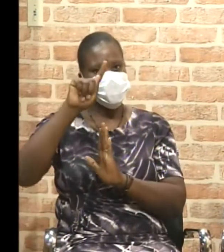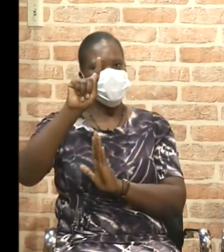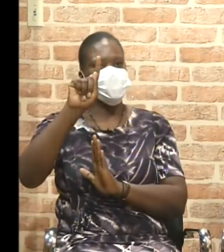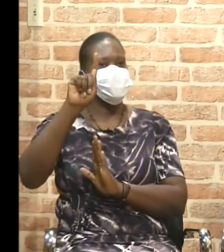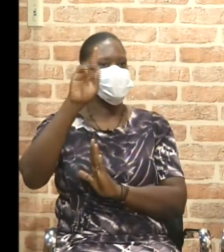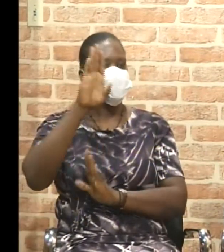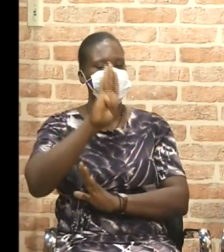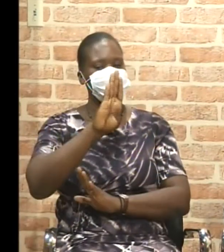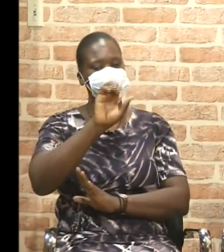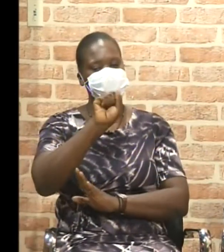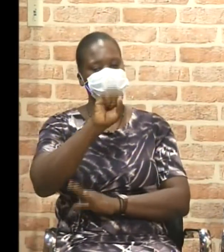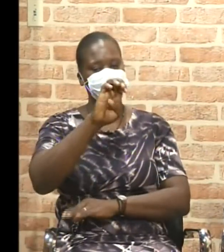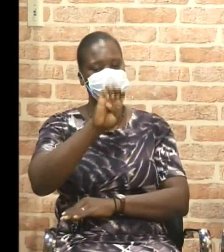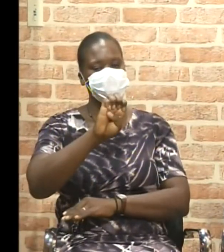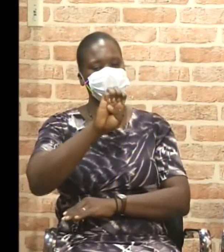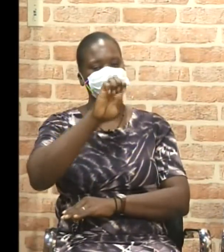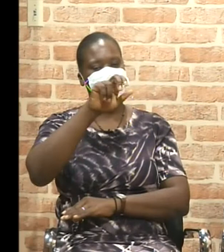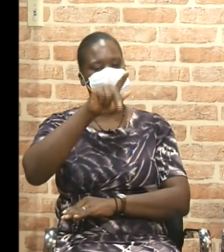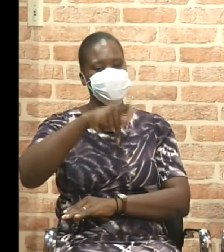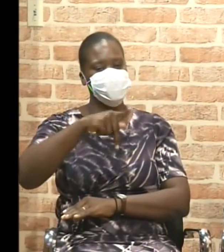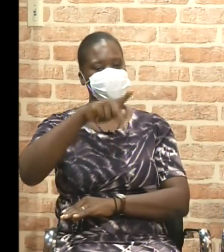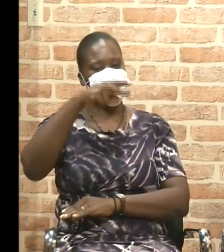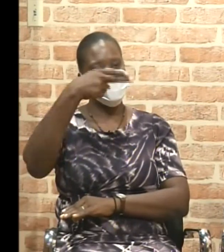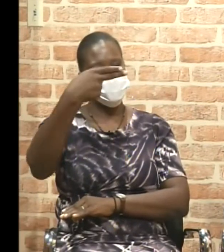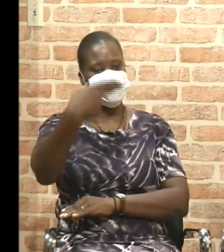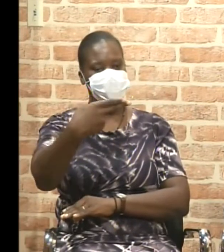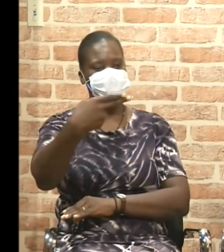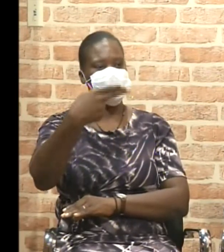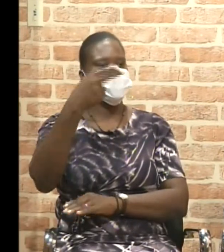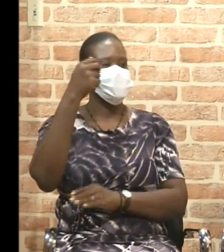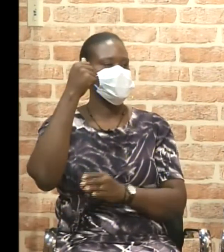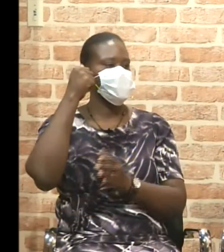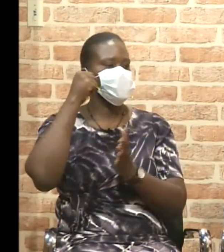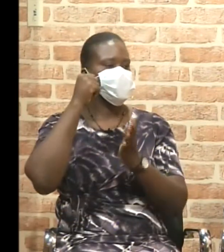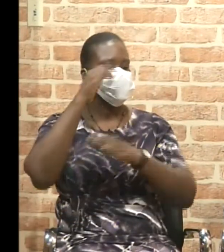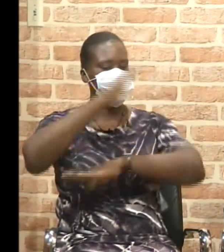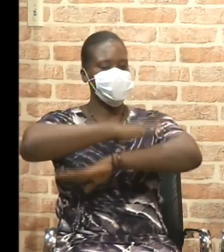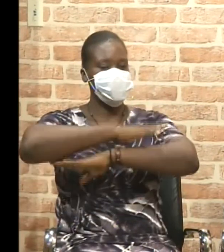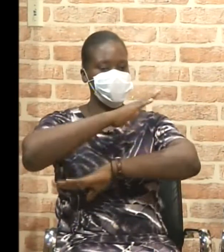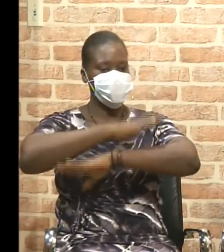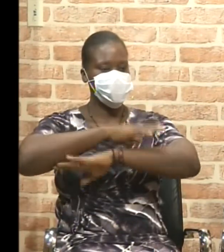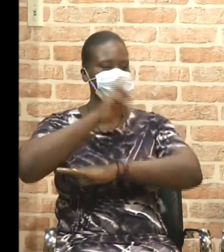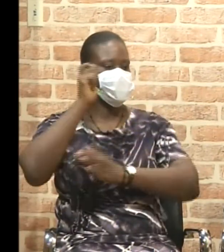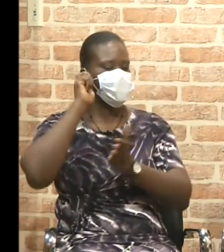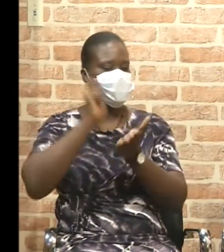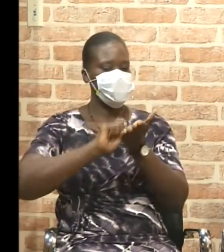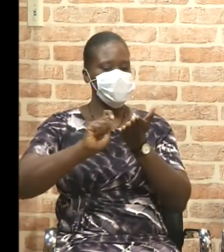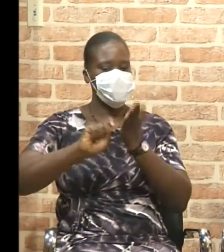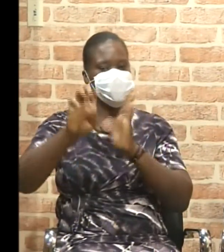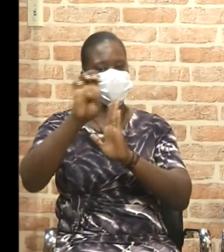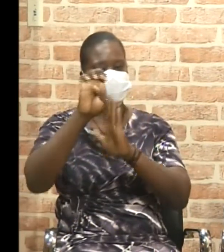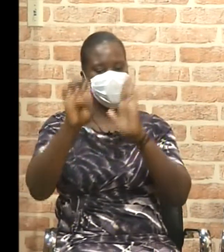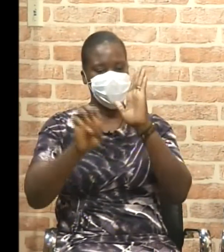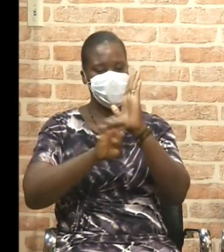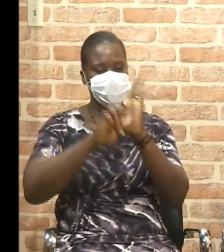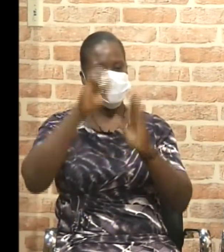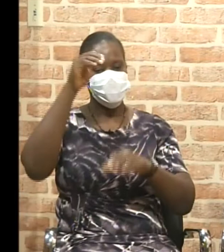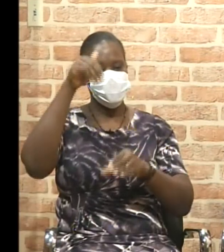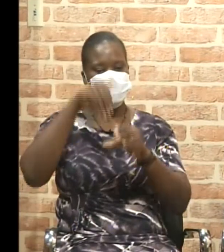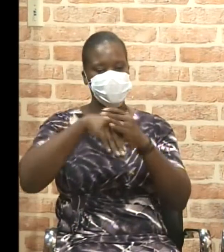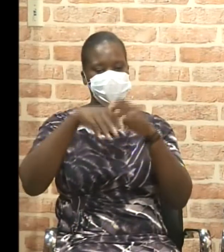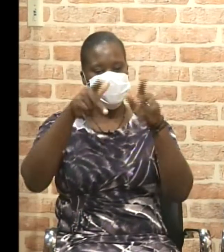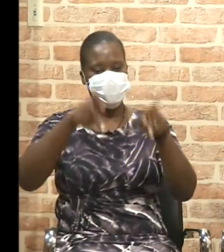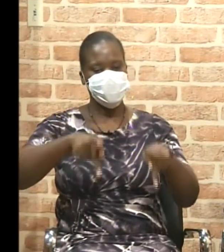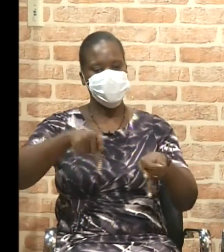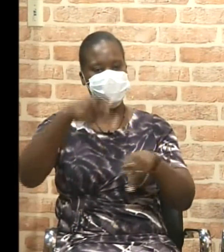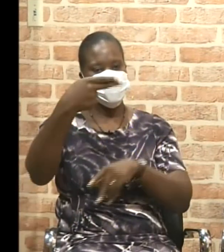qui est bureau intégration et bureau, donc secrétaire d'État pour intégration des handicapés. Maintenant, je dis à là, on a